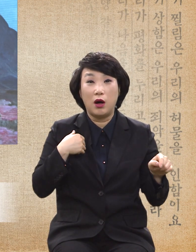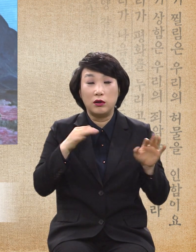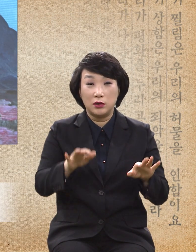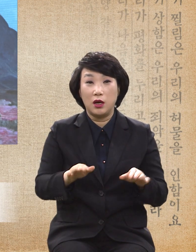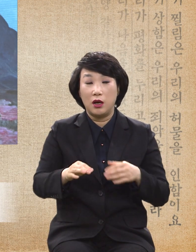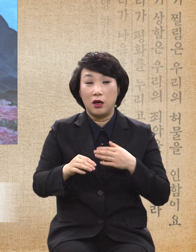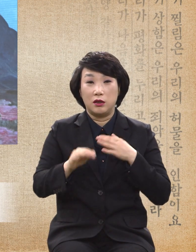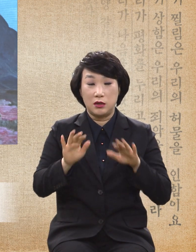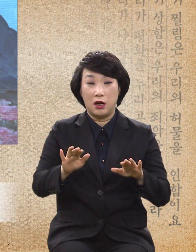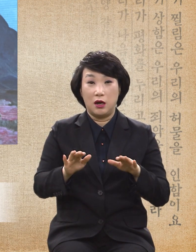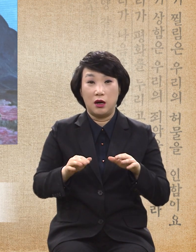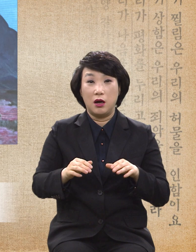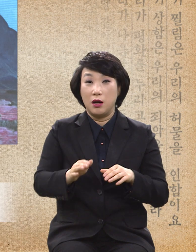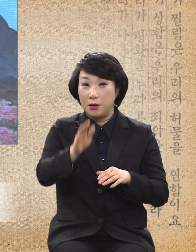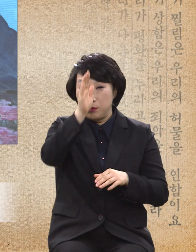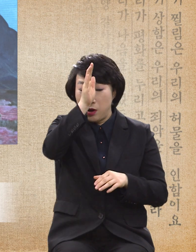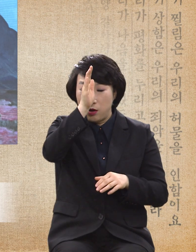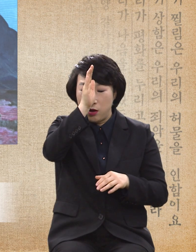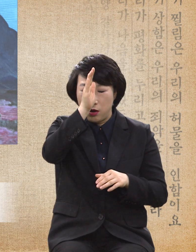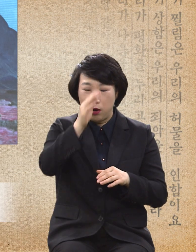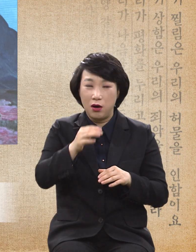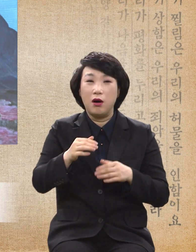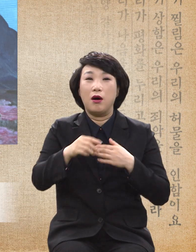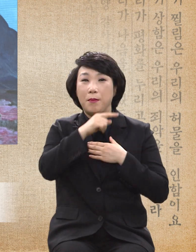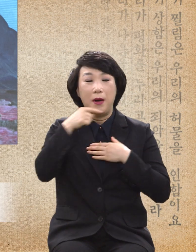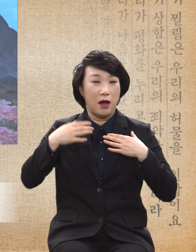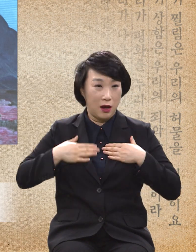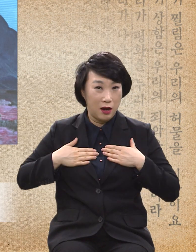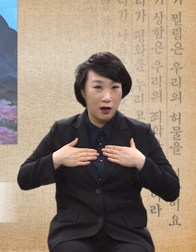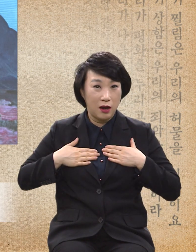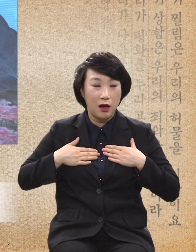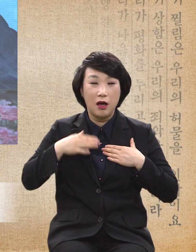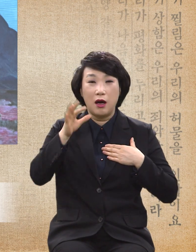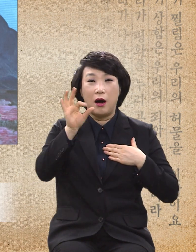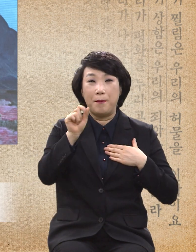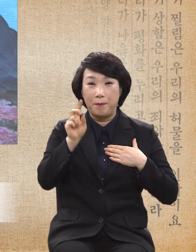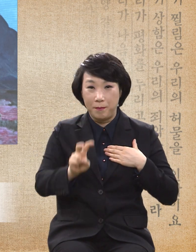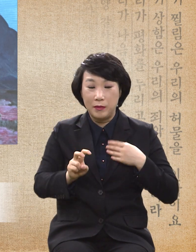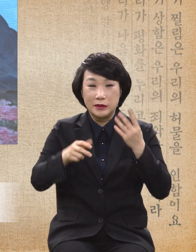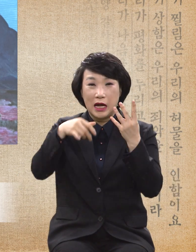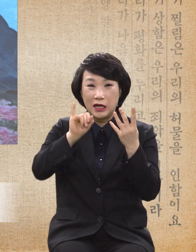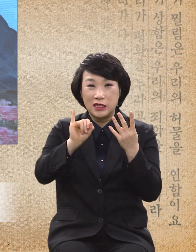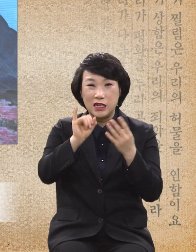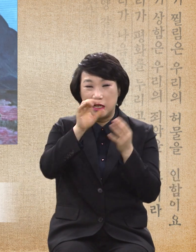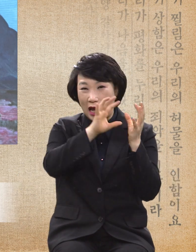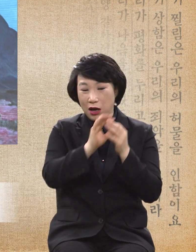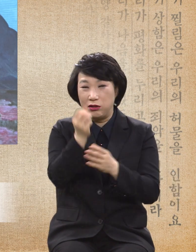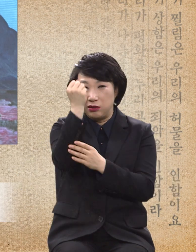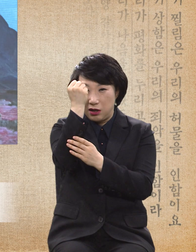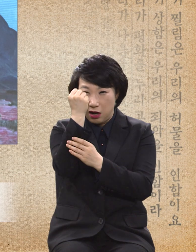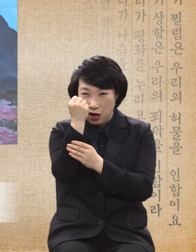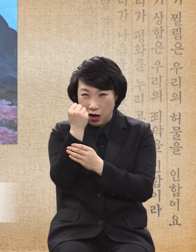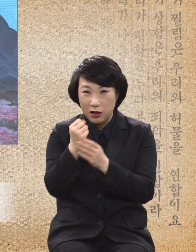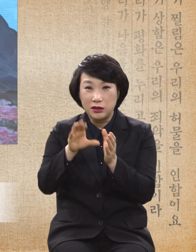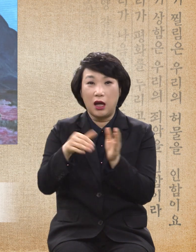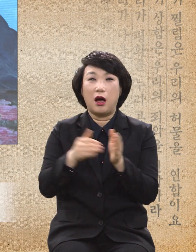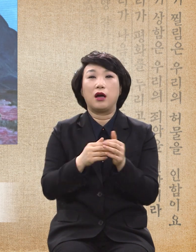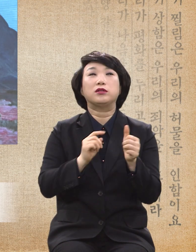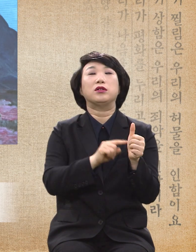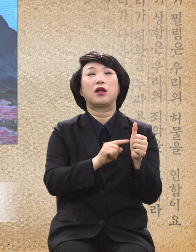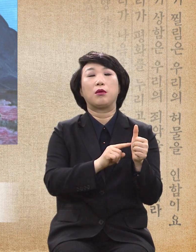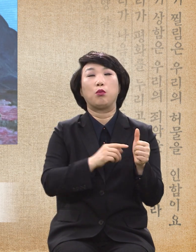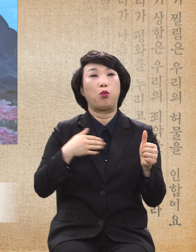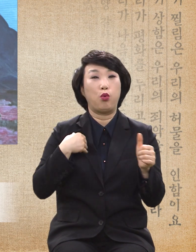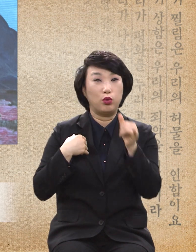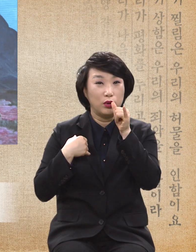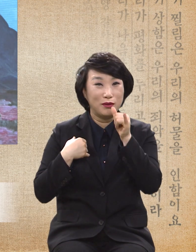벌써 폐를 암으로 4기까지 썩혀서 죽이려고 작정하는 데까지 본인은